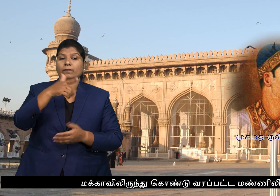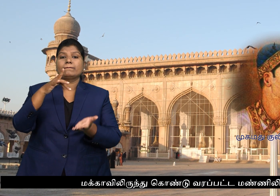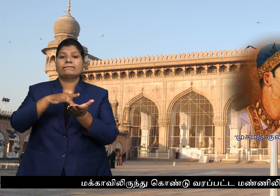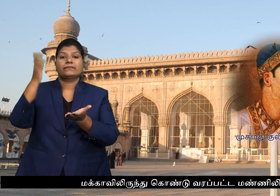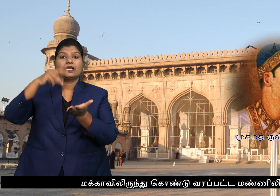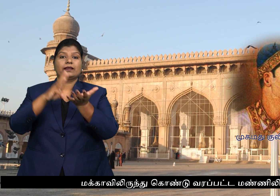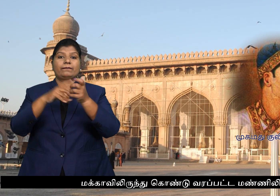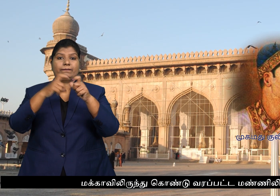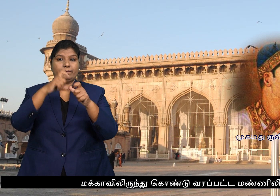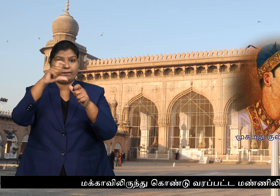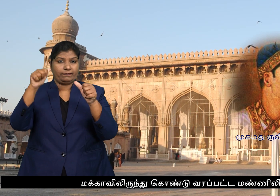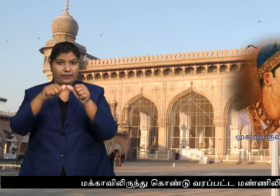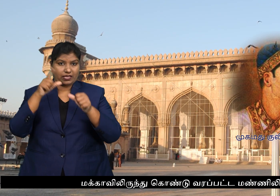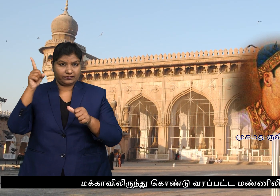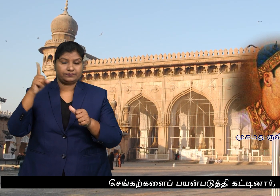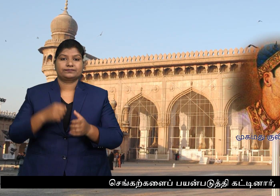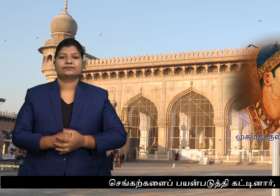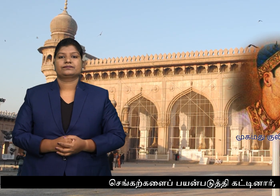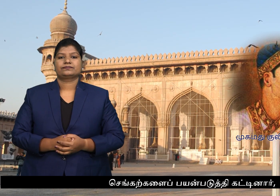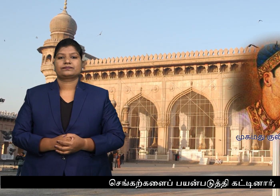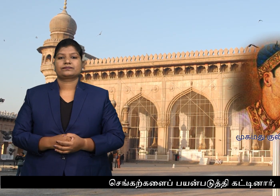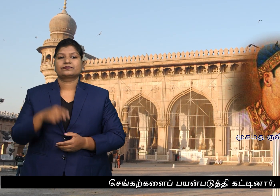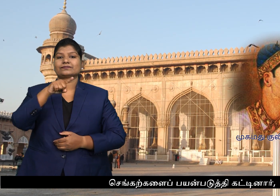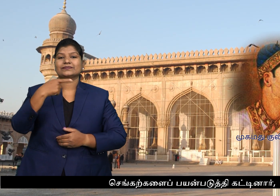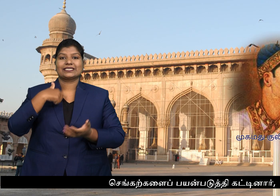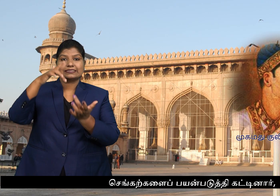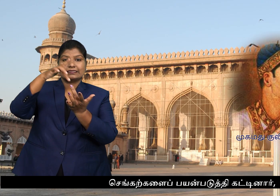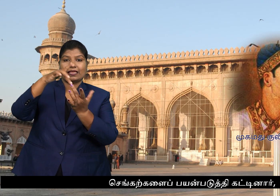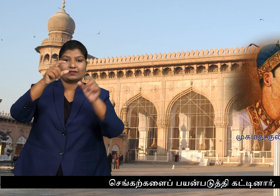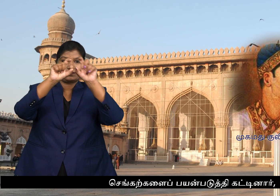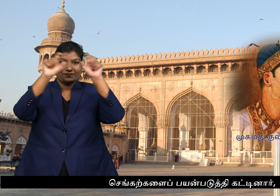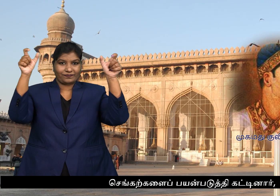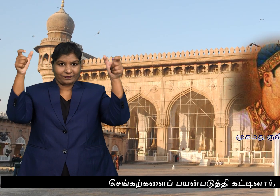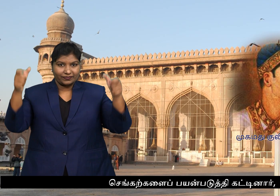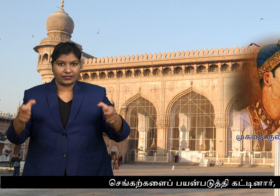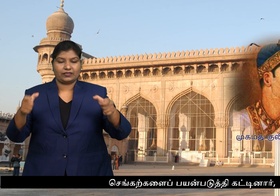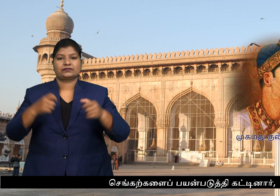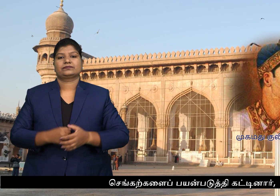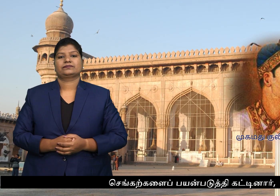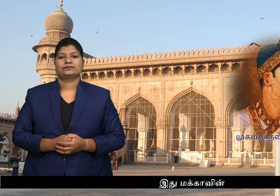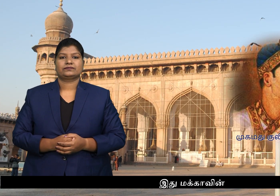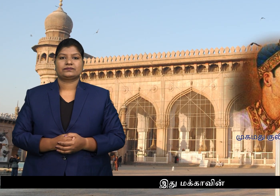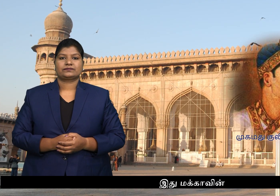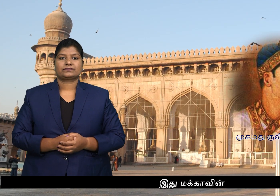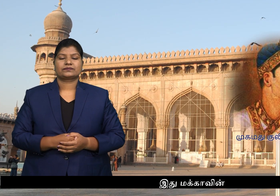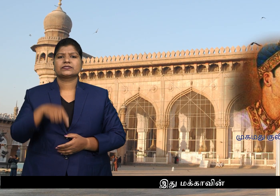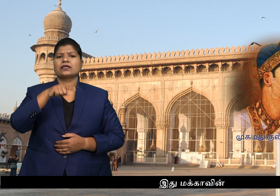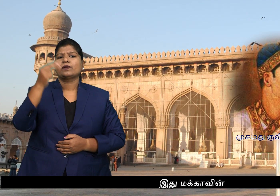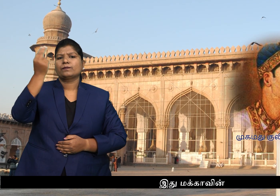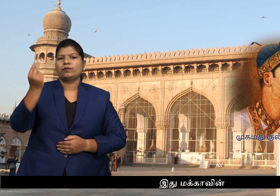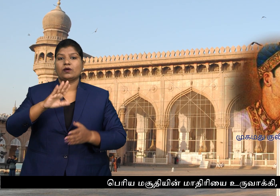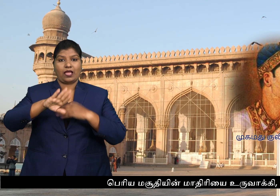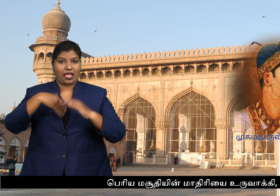மக்காவிலிருந்து கொண்டுவரப்பட்ட மண்ணிலிருந்து செங்கற்களை பயன்படுத்தி கட்டினார். இது